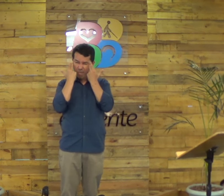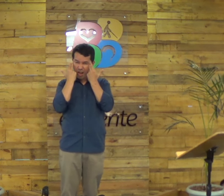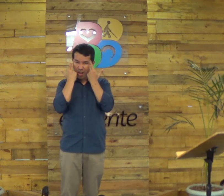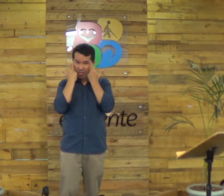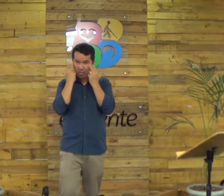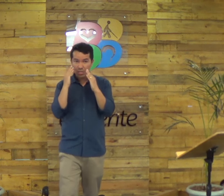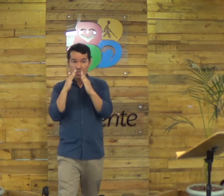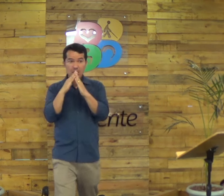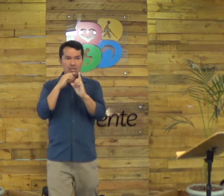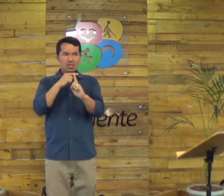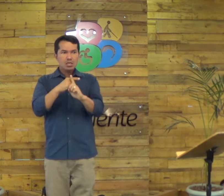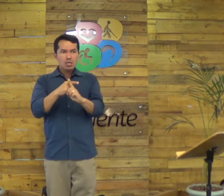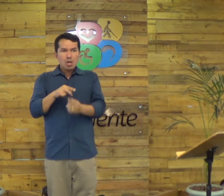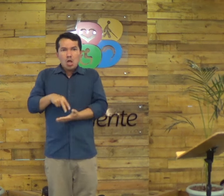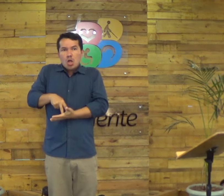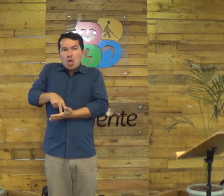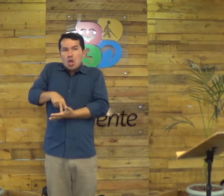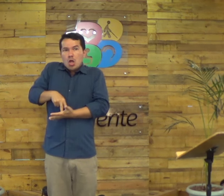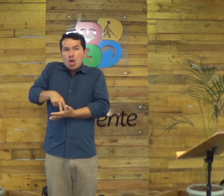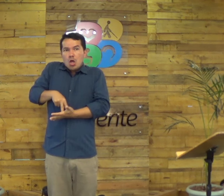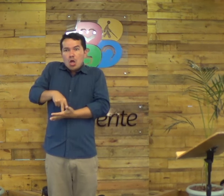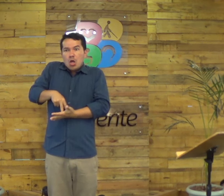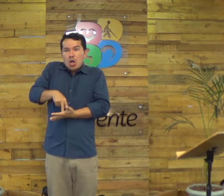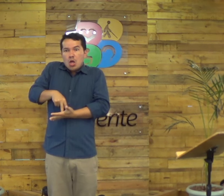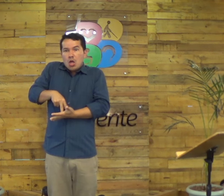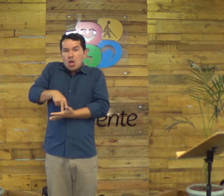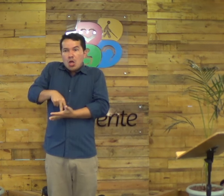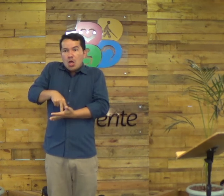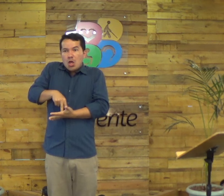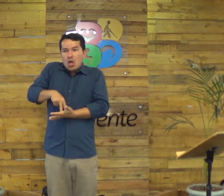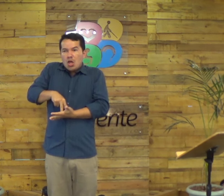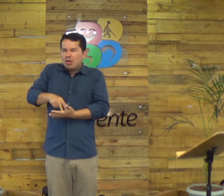normal, mas na igreja, tremia no meio da abertura,